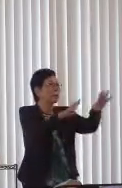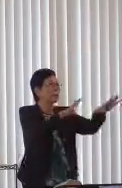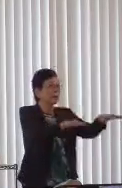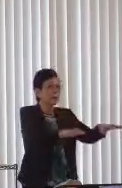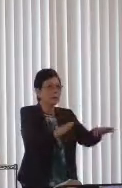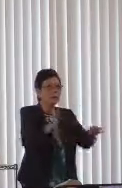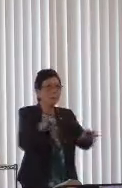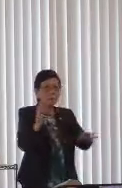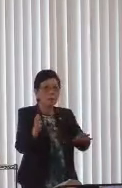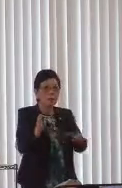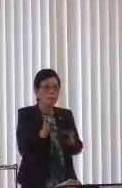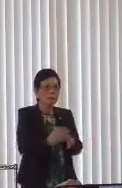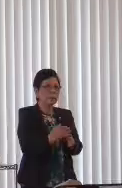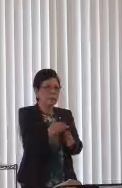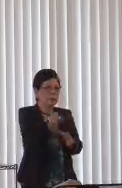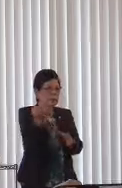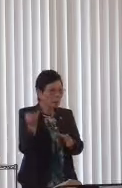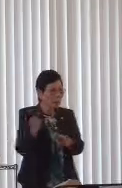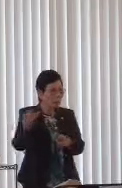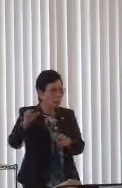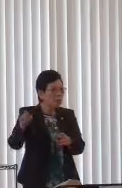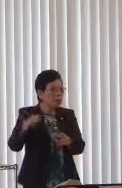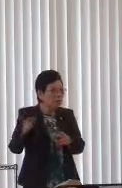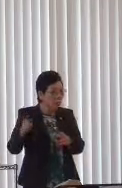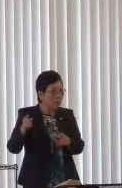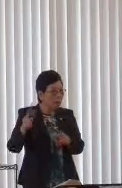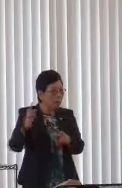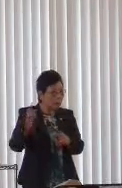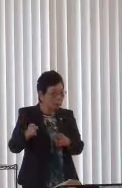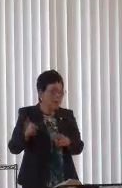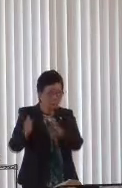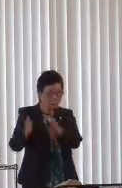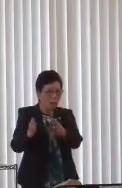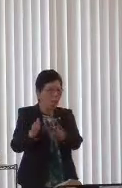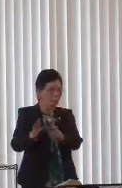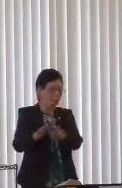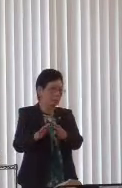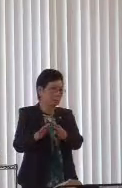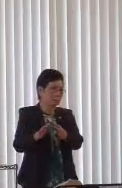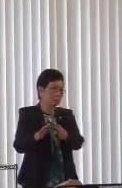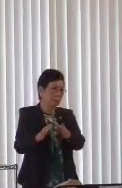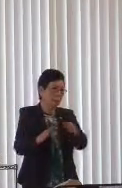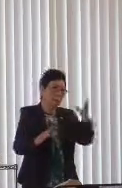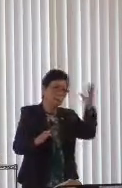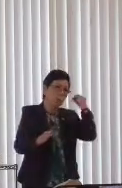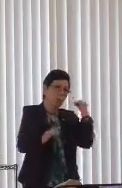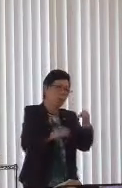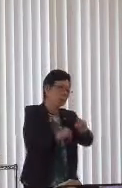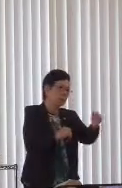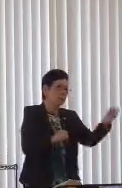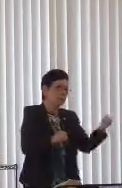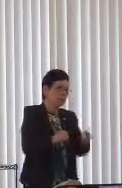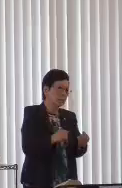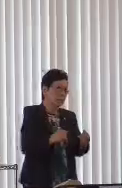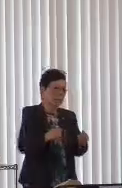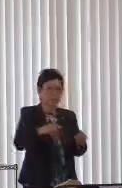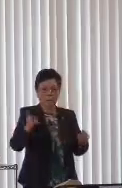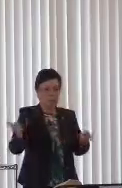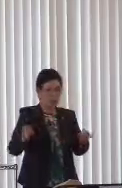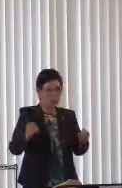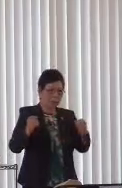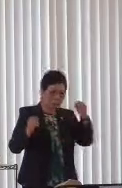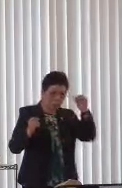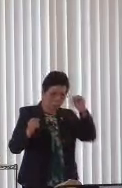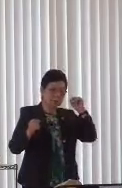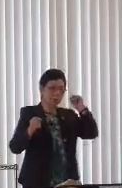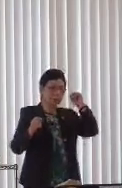女たちは皆起きてそれぞれの灯火を整えた。愚かな乙女たちは賢い乙女たちに言